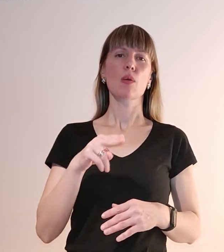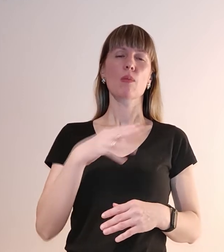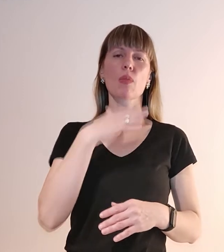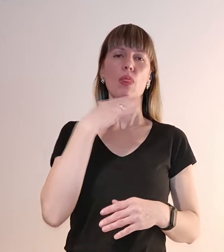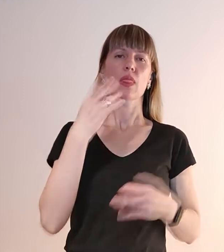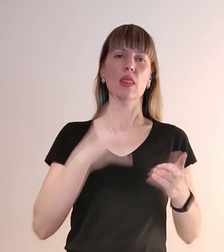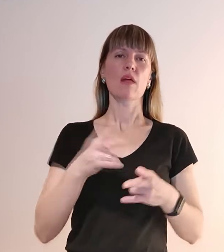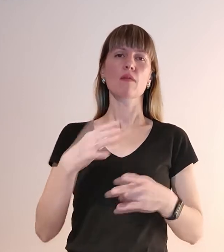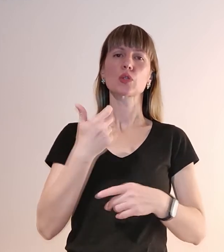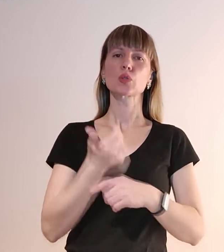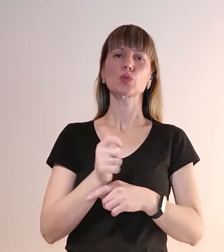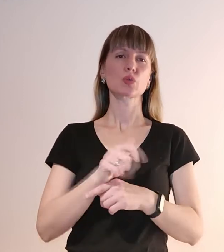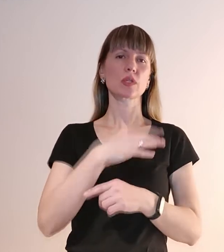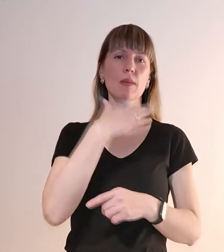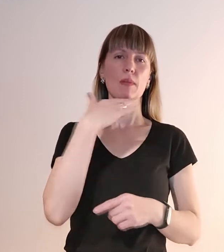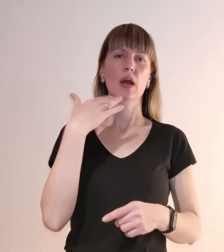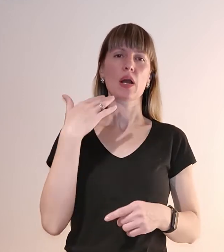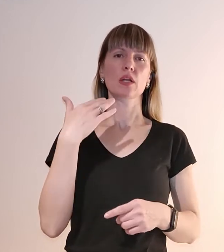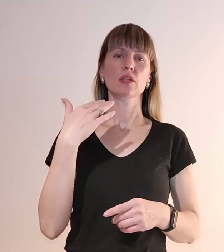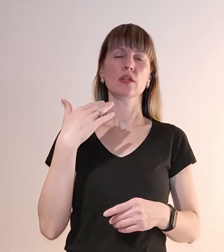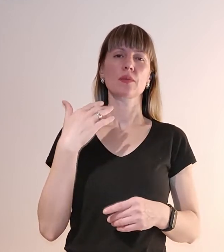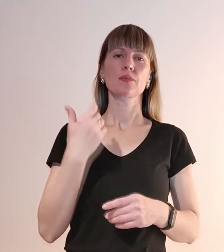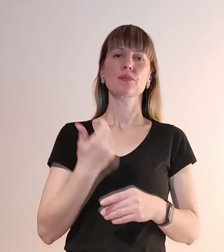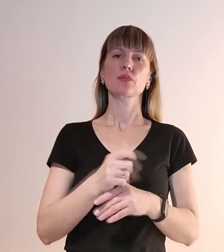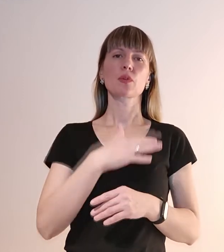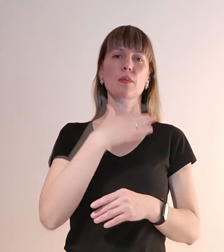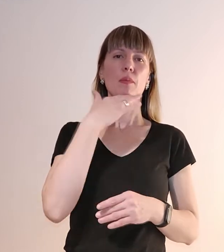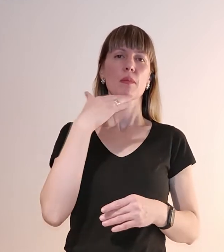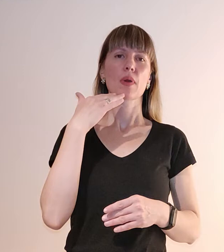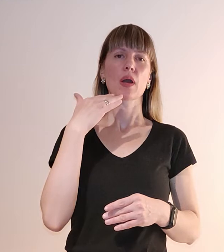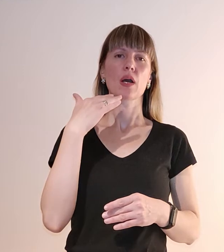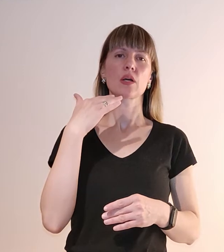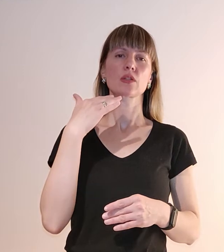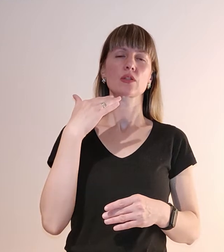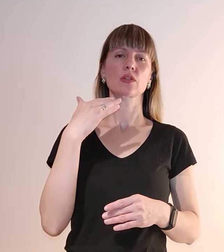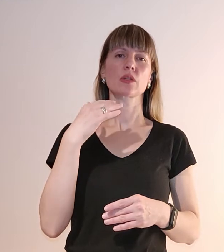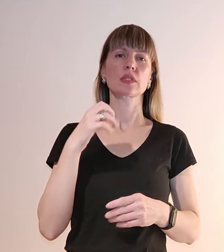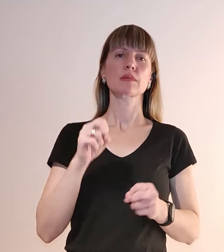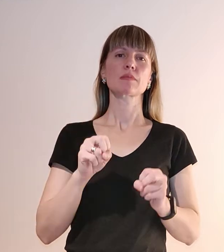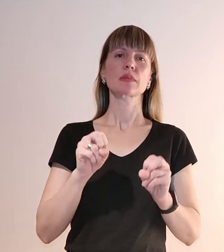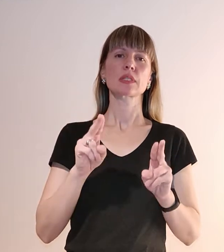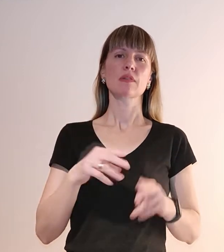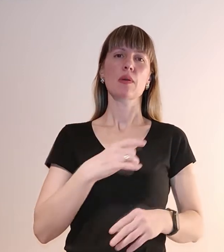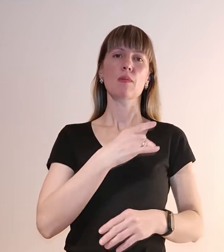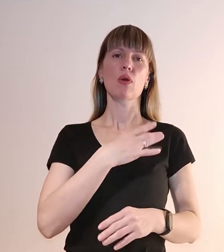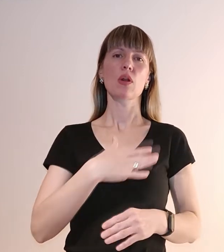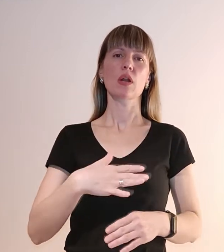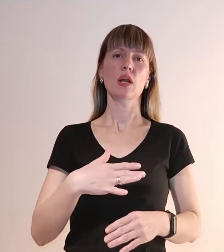багато, дуже багато специфічних поранення, поранення